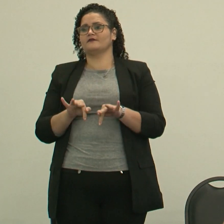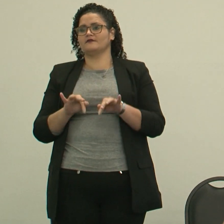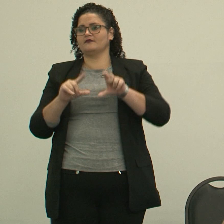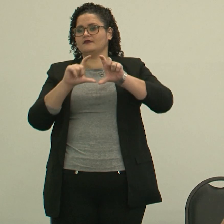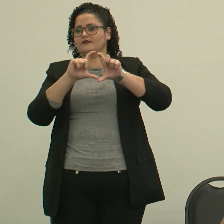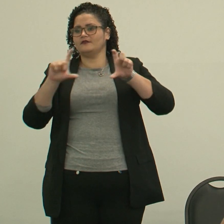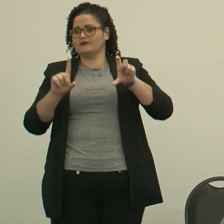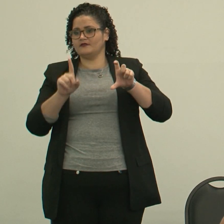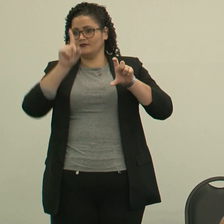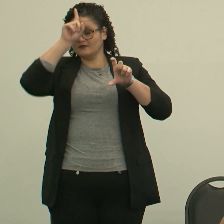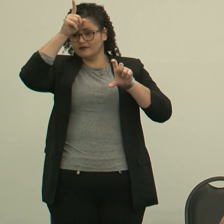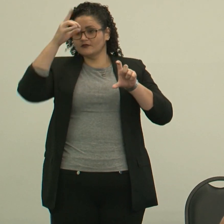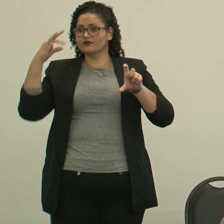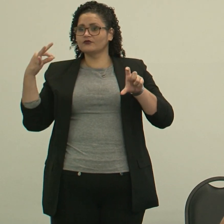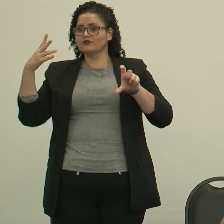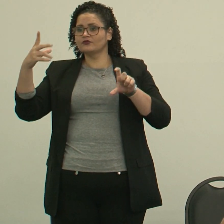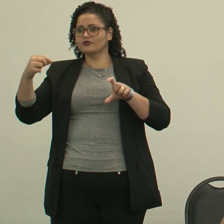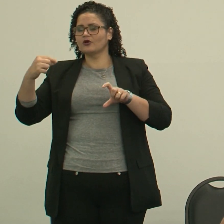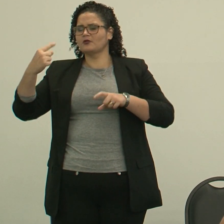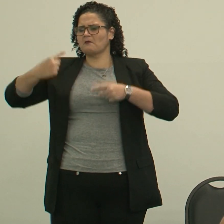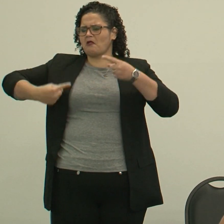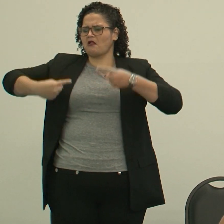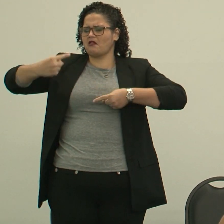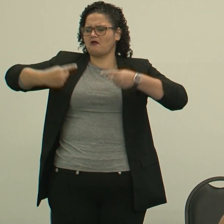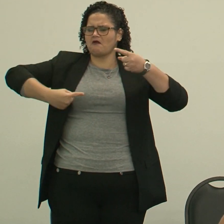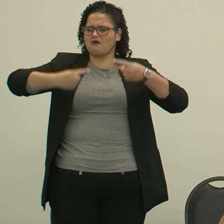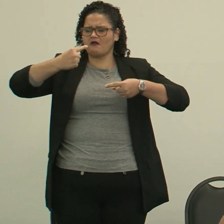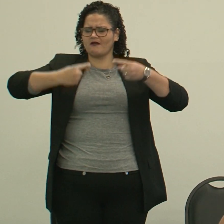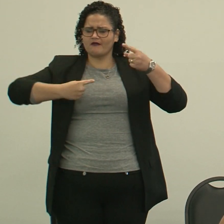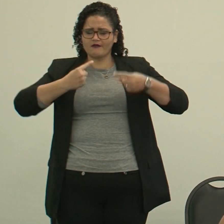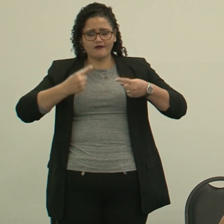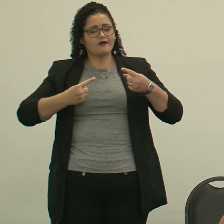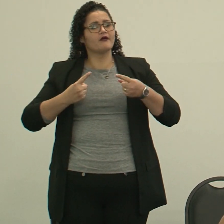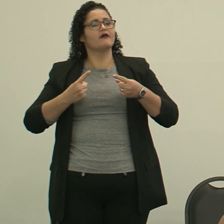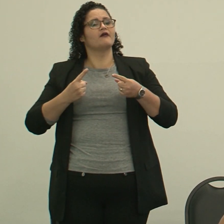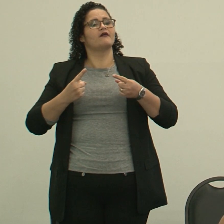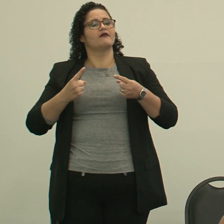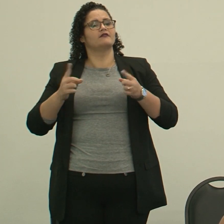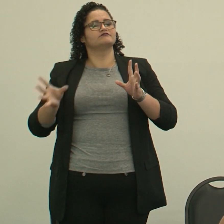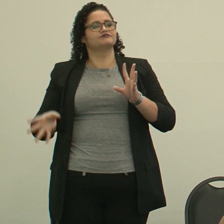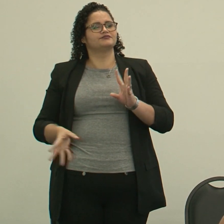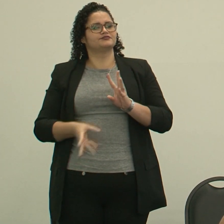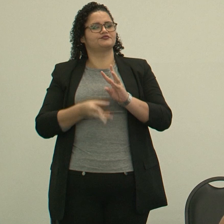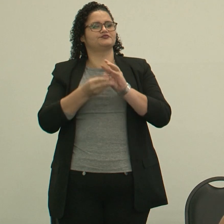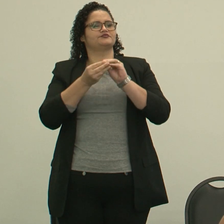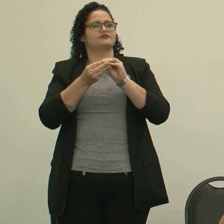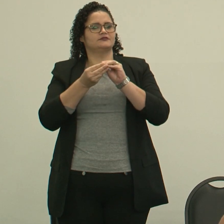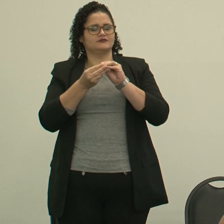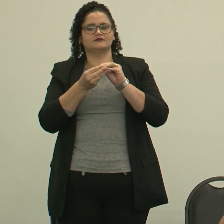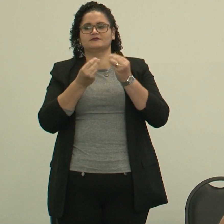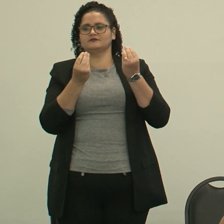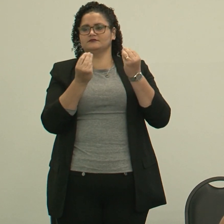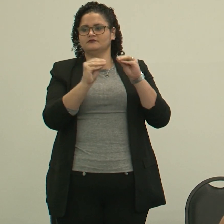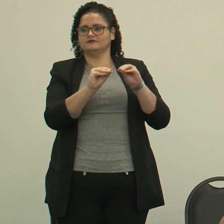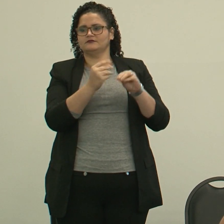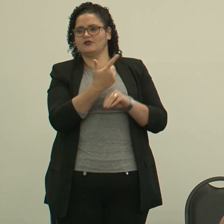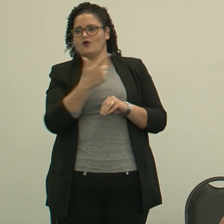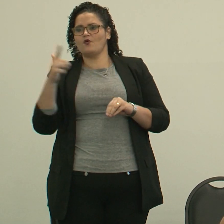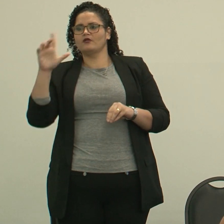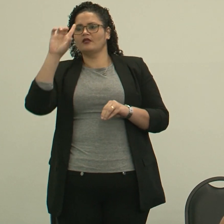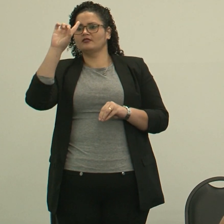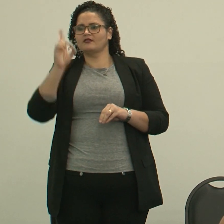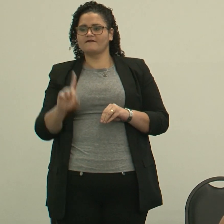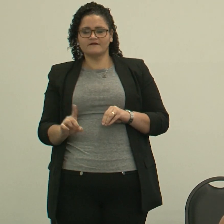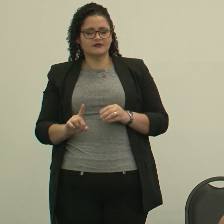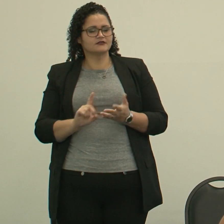dessa tirinha a partir de toda a problematização que foi feita, né? Falando também se fossem outras deficiências, mas